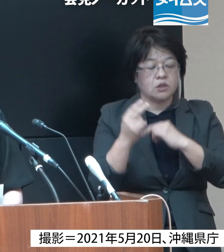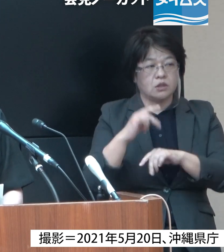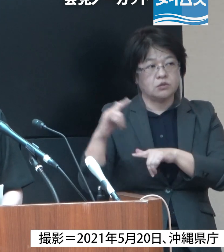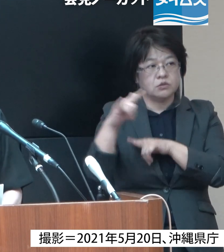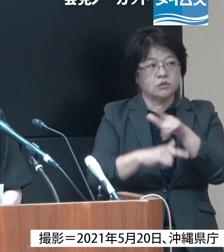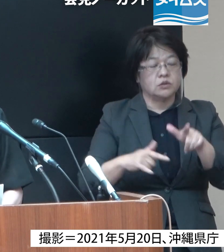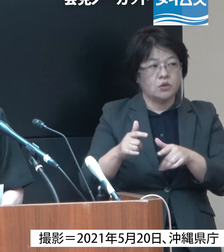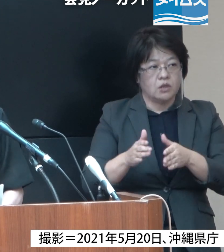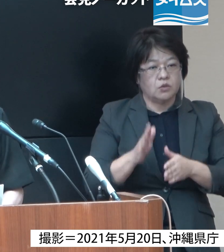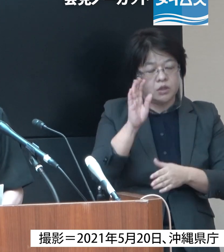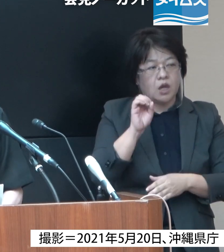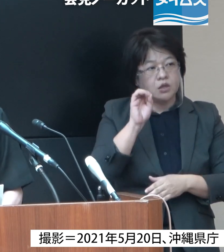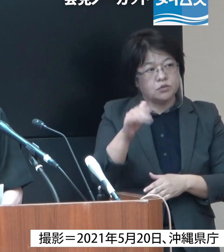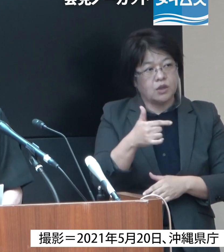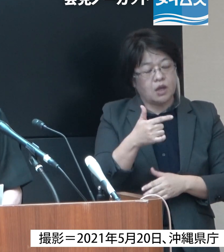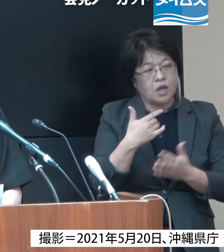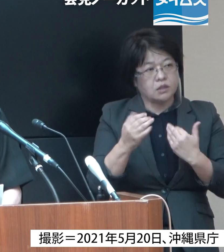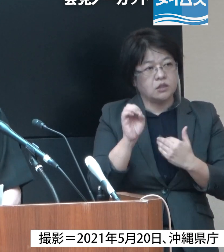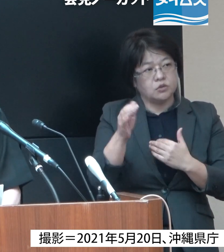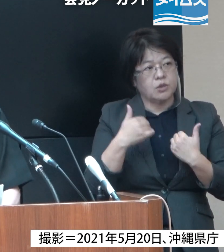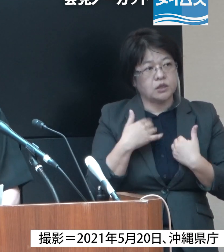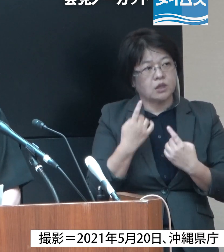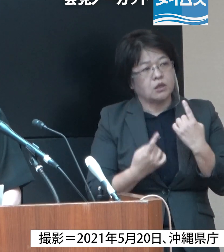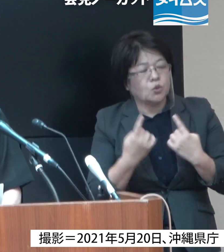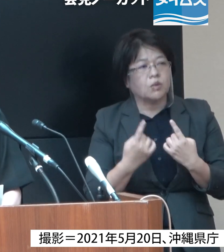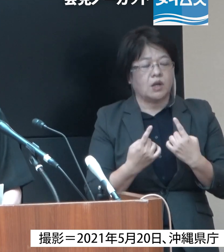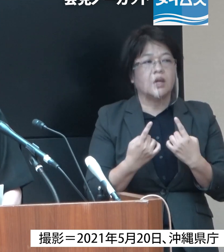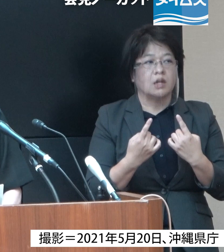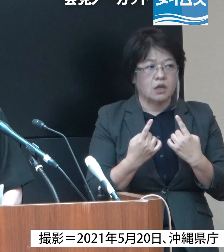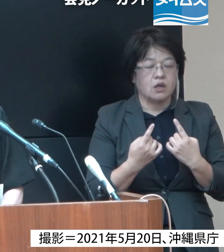どうすれば増えなかったのかというふうな、